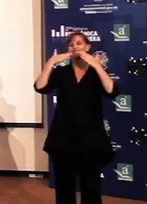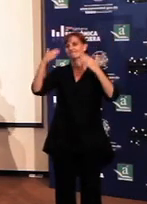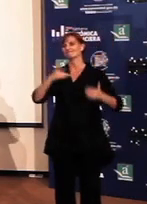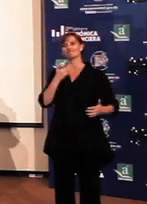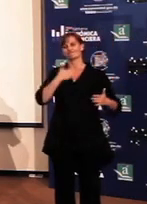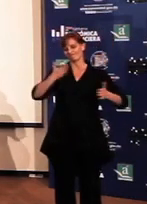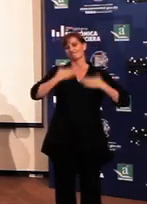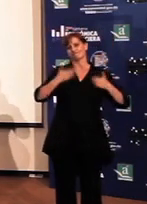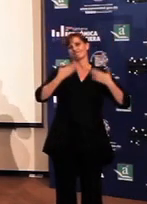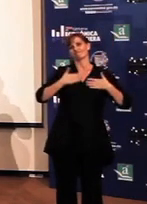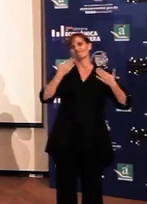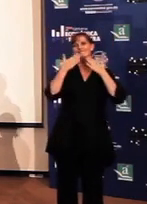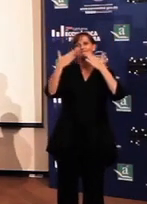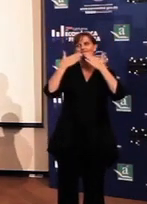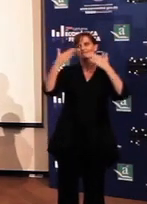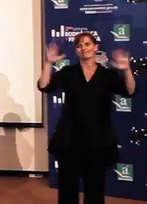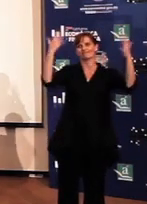contentos de tenerlo gracias